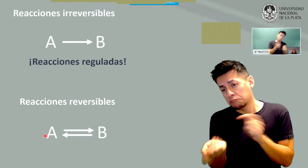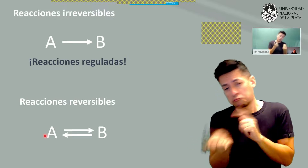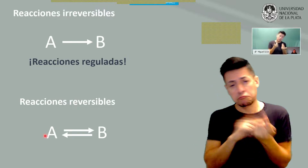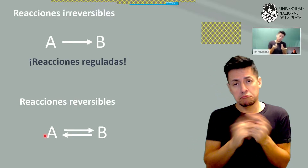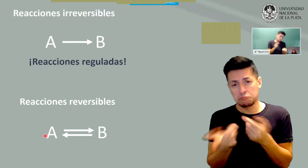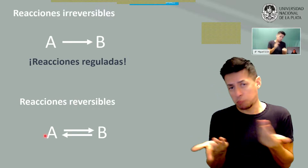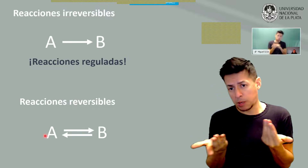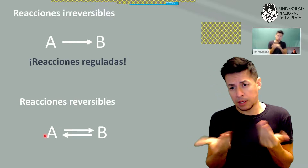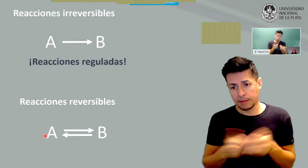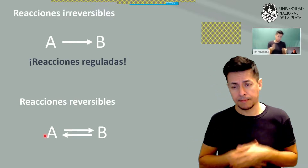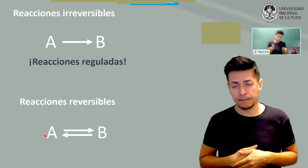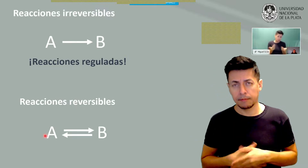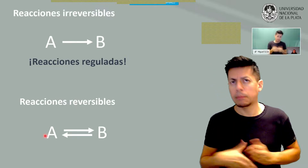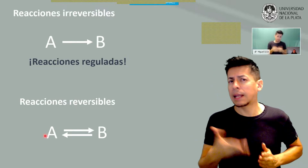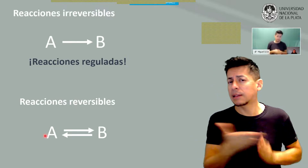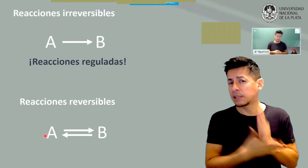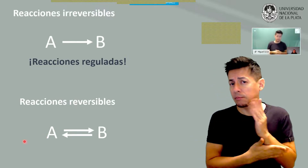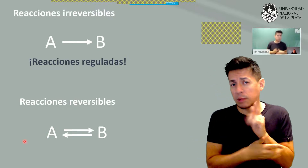¿Sí?